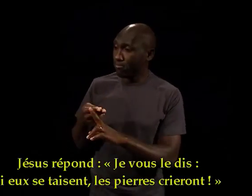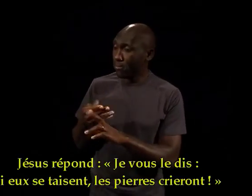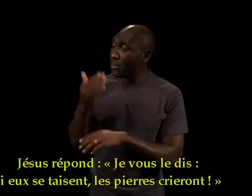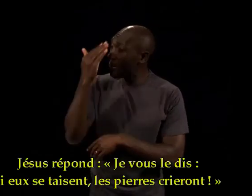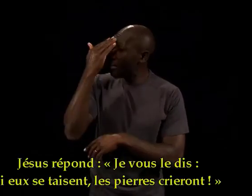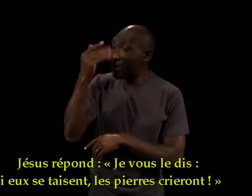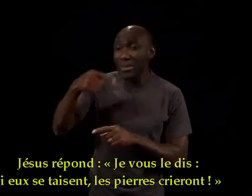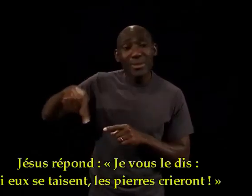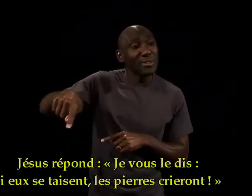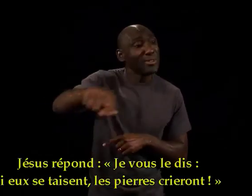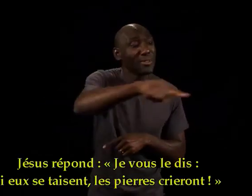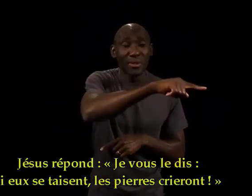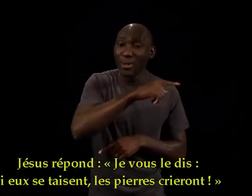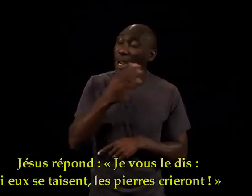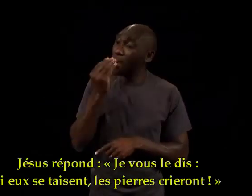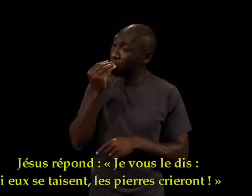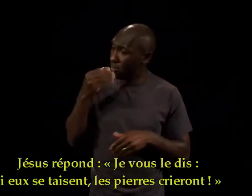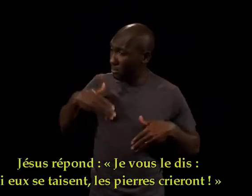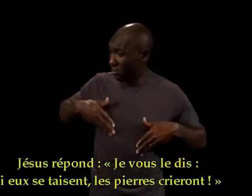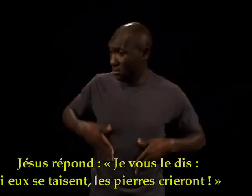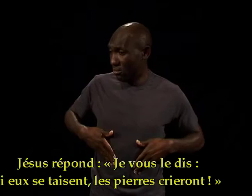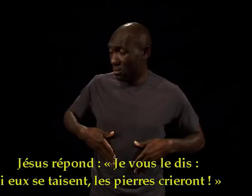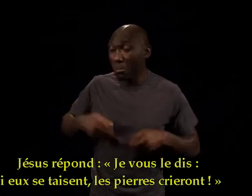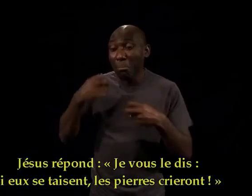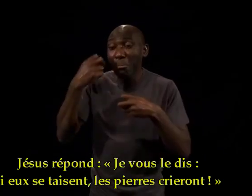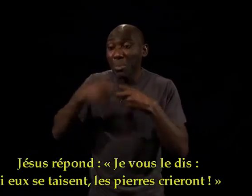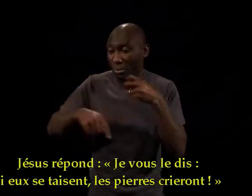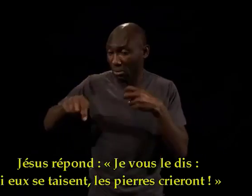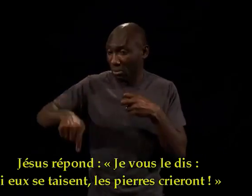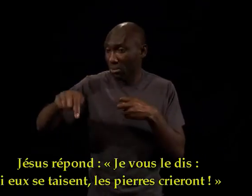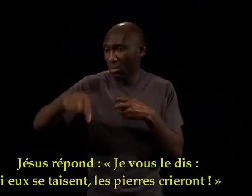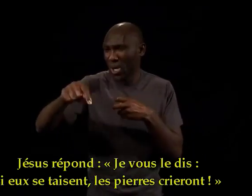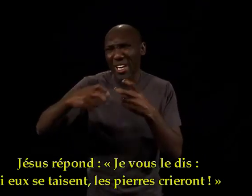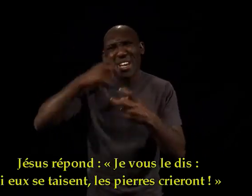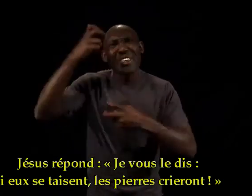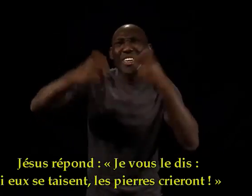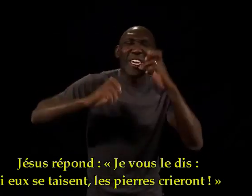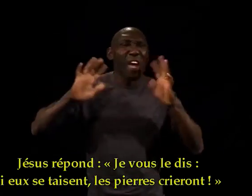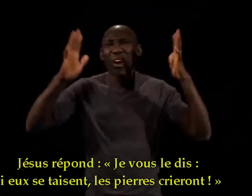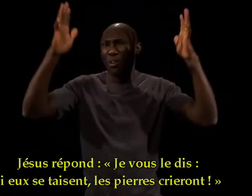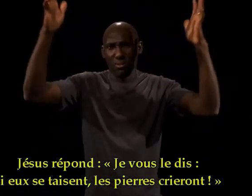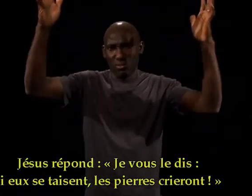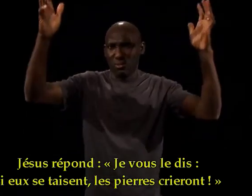Jésus répond: Je vous le dis, si eux se taisent, les pierres crieront.